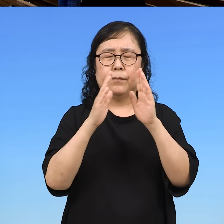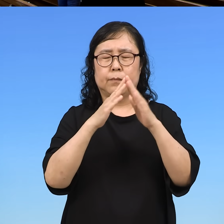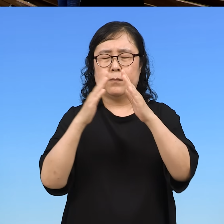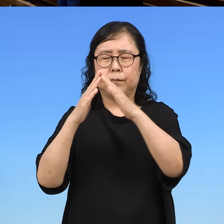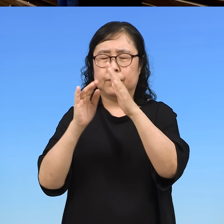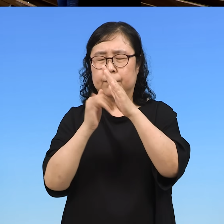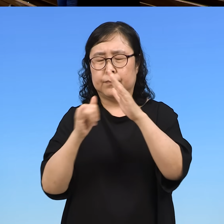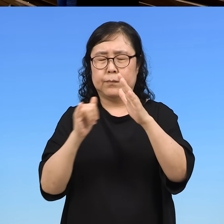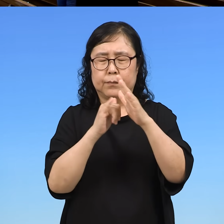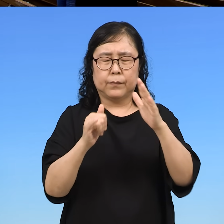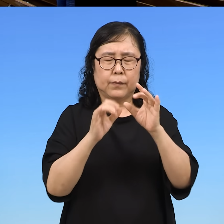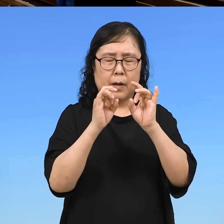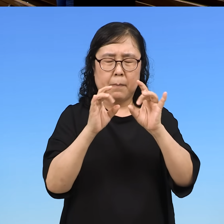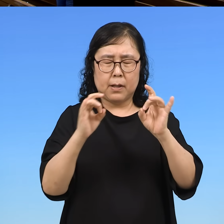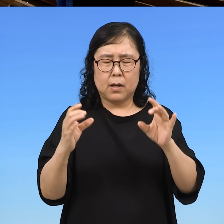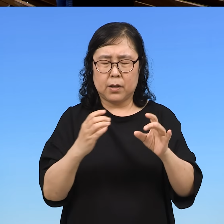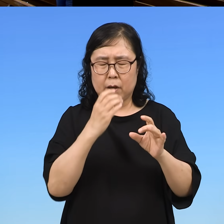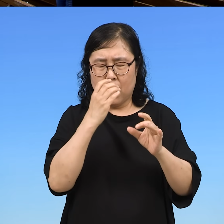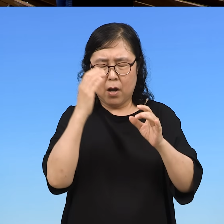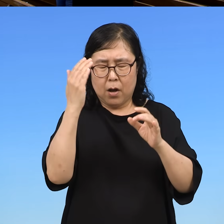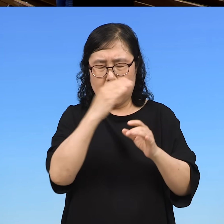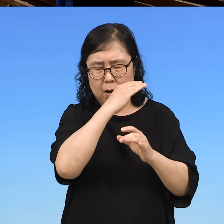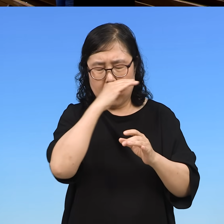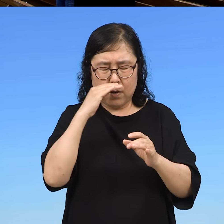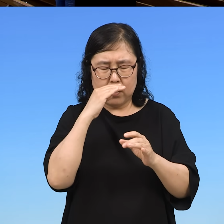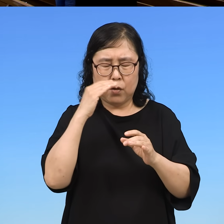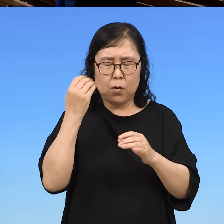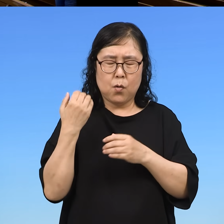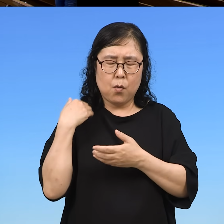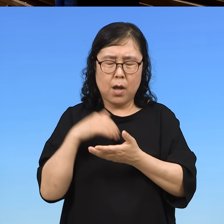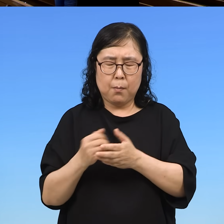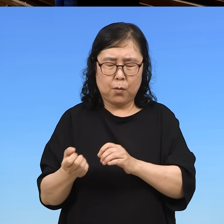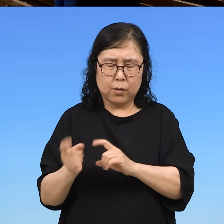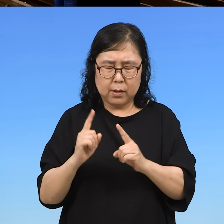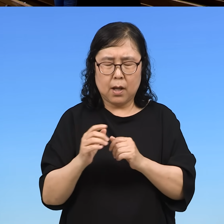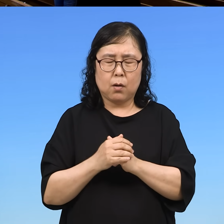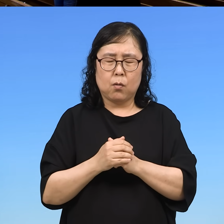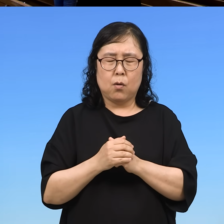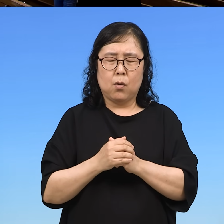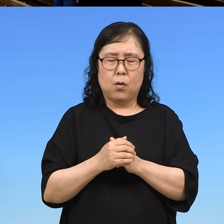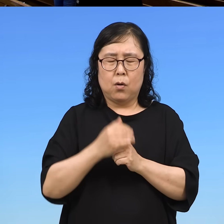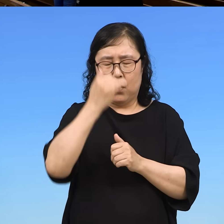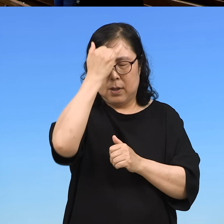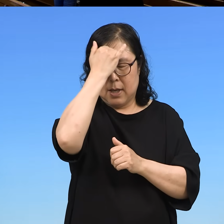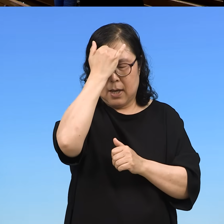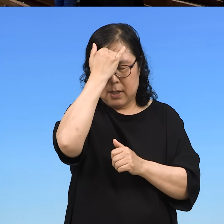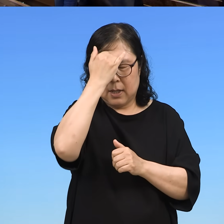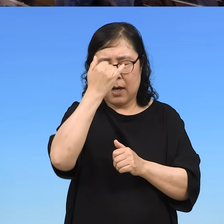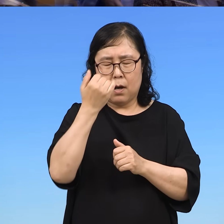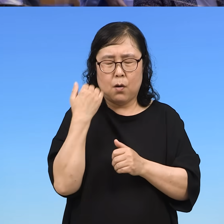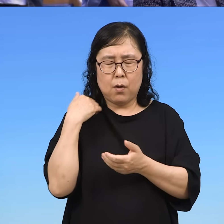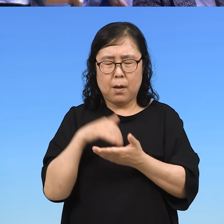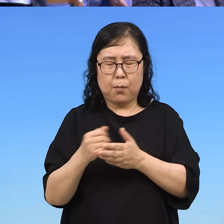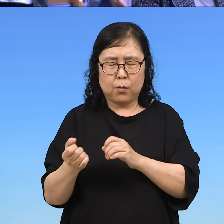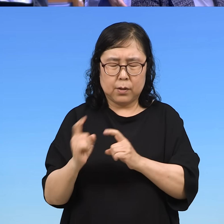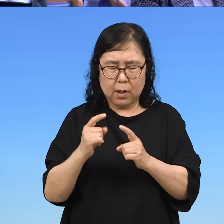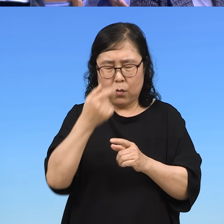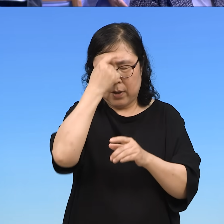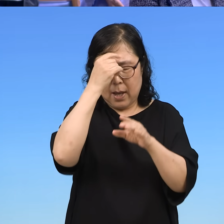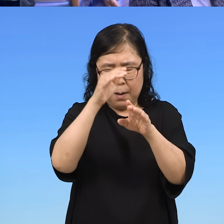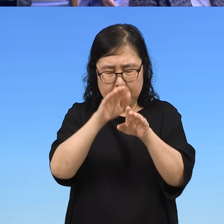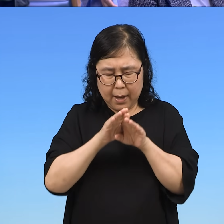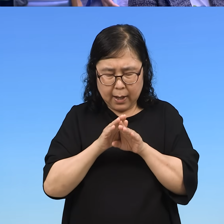가정마다 경건이 회복되고 성숙이 회복이 되고 예배가 회복이 되고 아버지 하나님